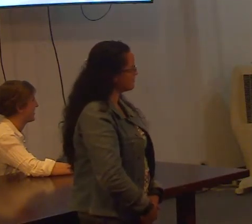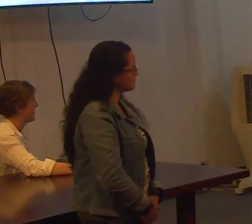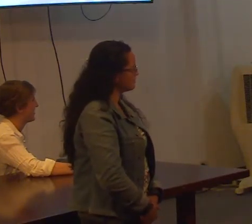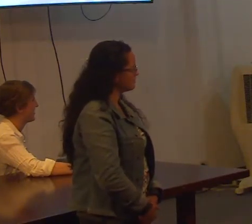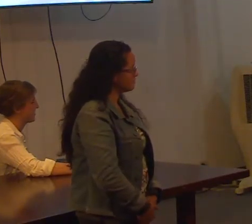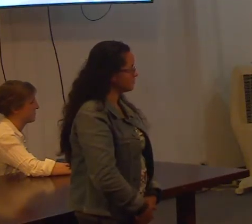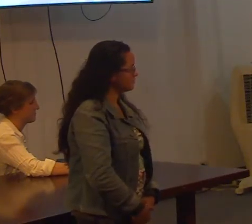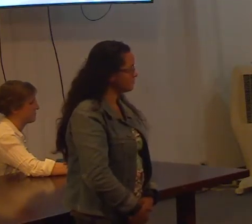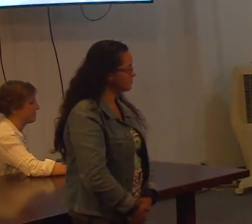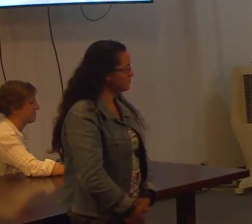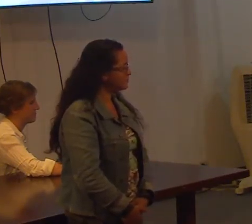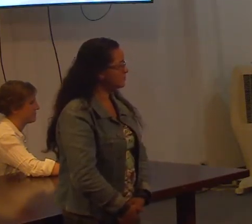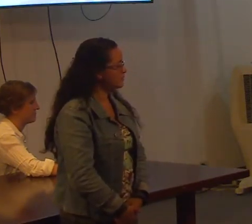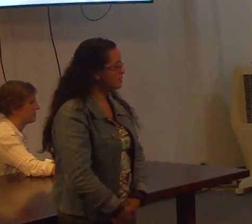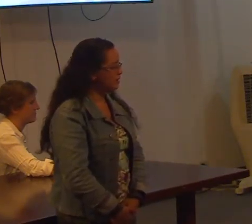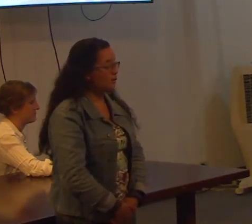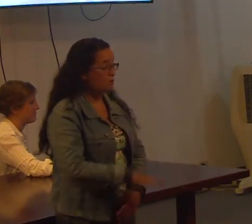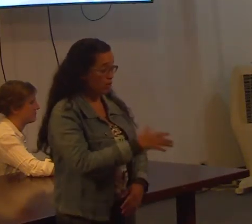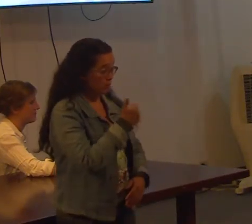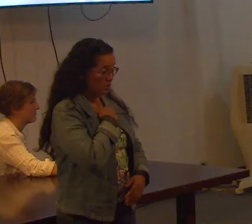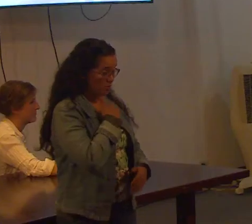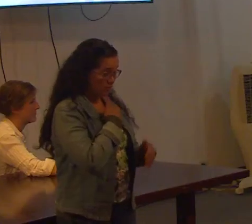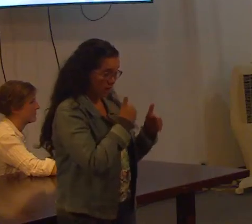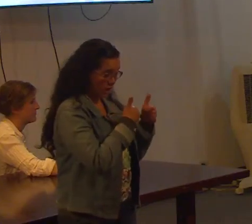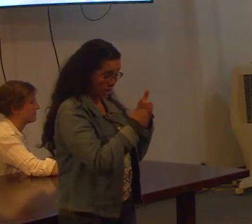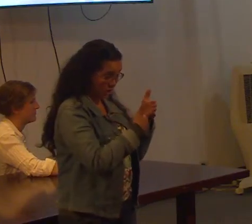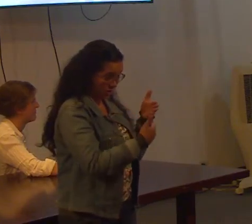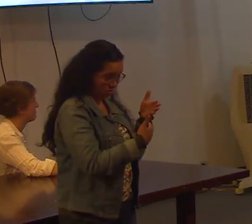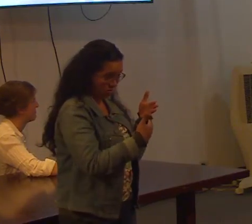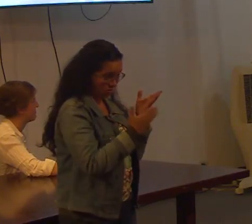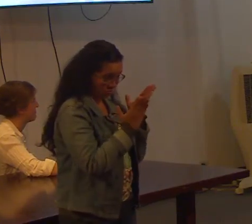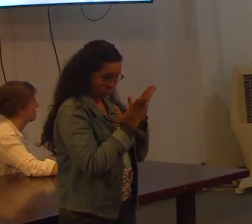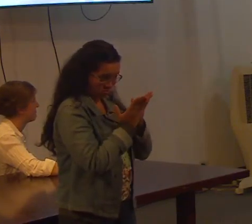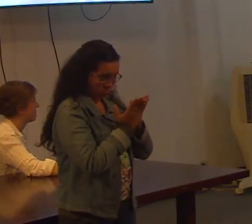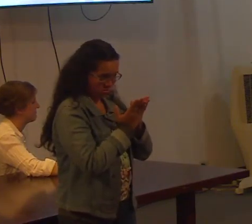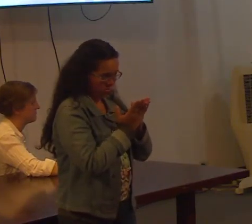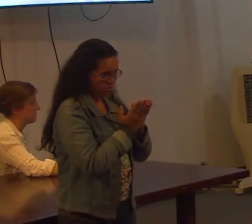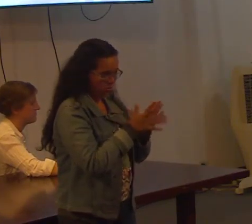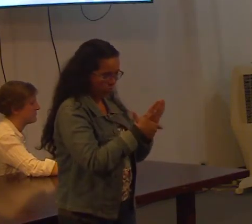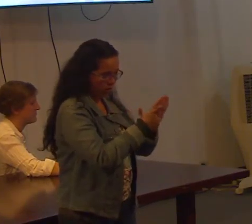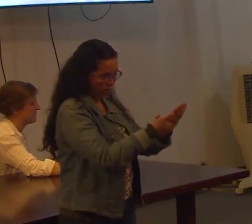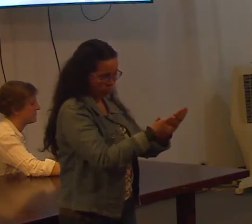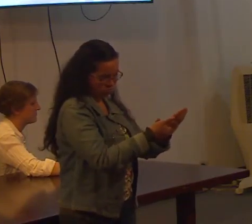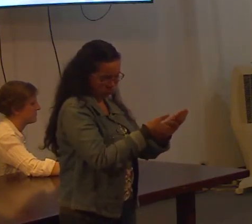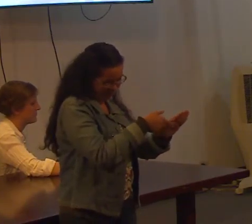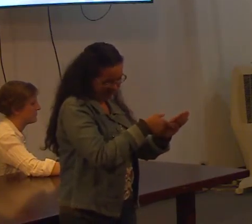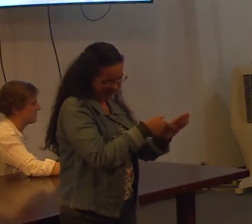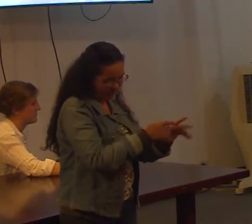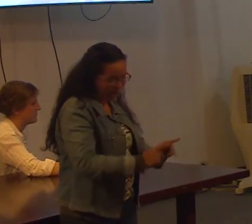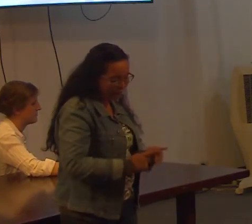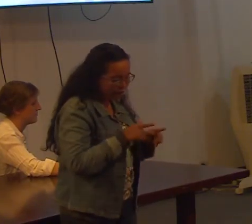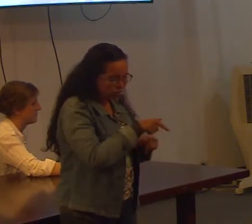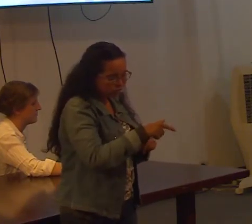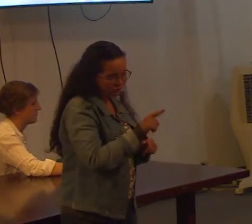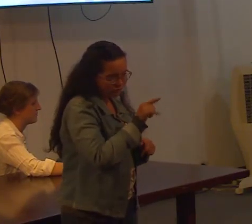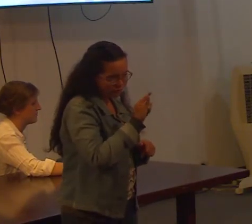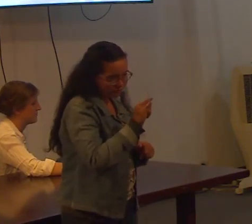Bueno, mi escritor literario refleja no solo la parte vivida en Fundir, también refleja